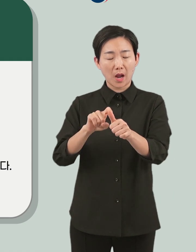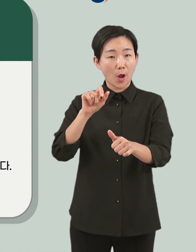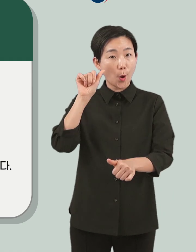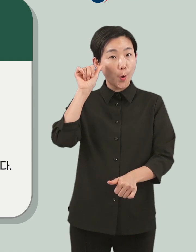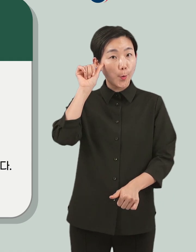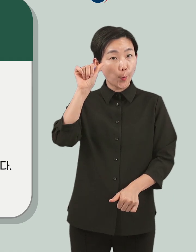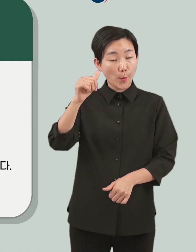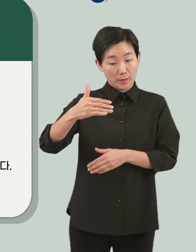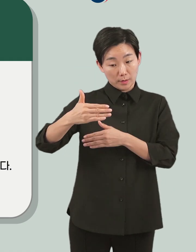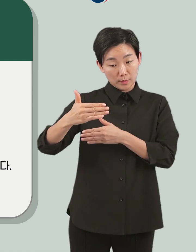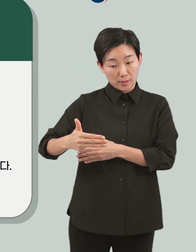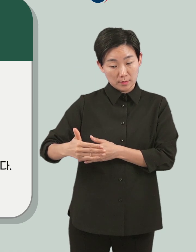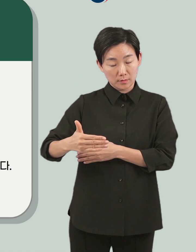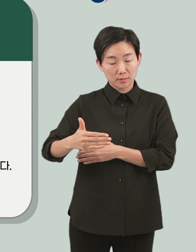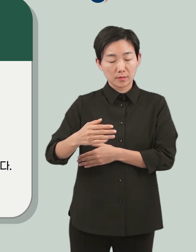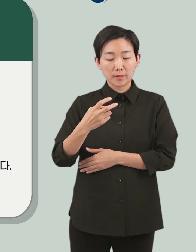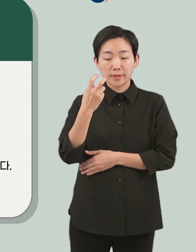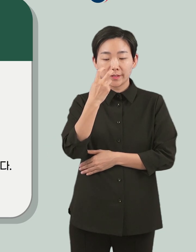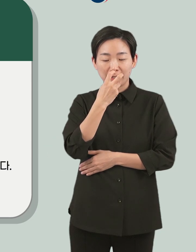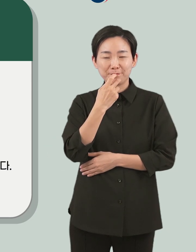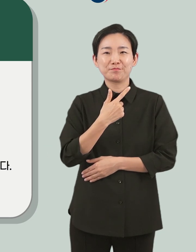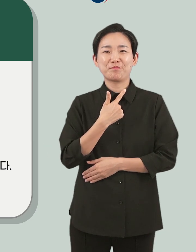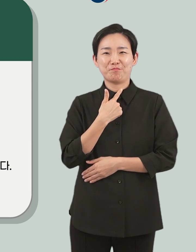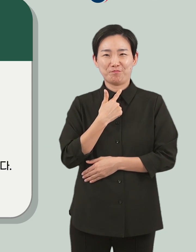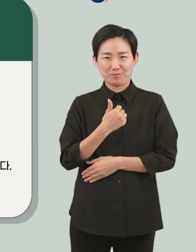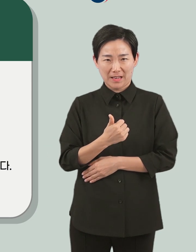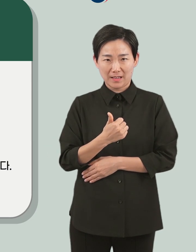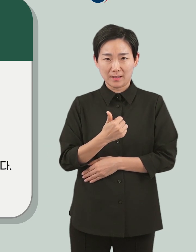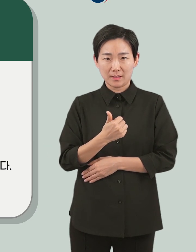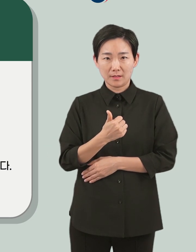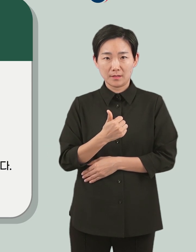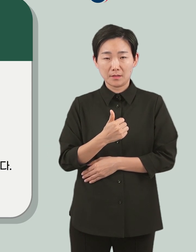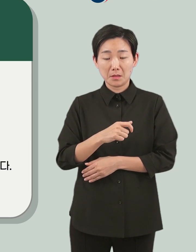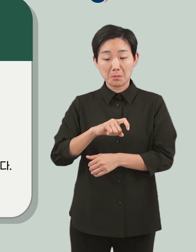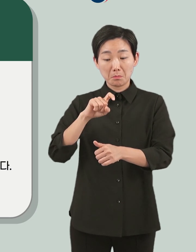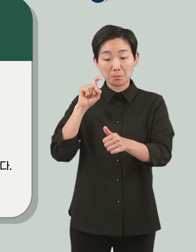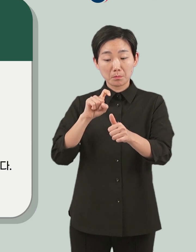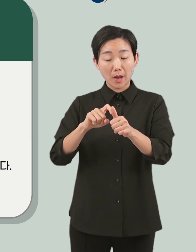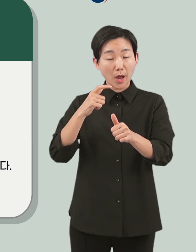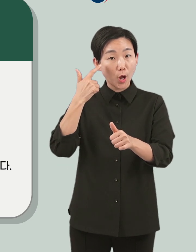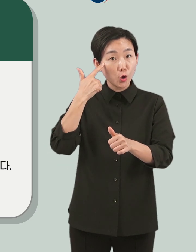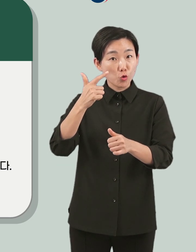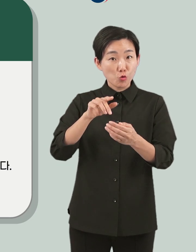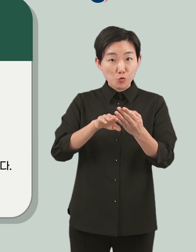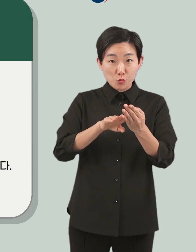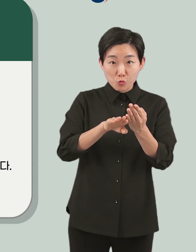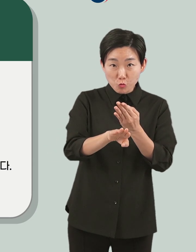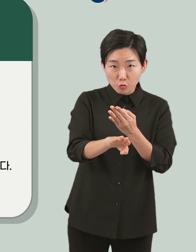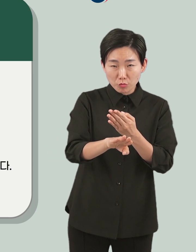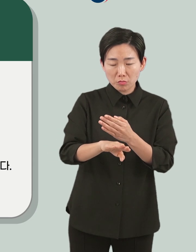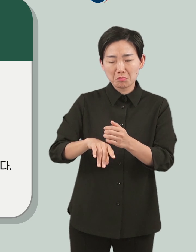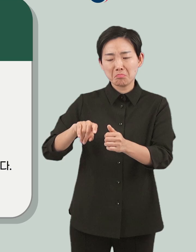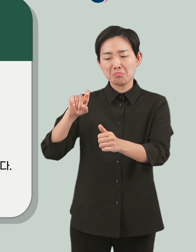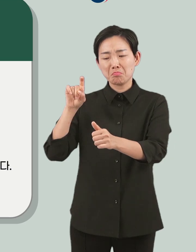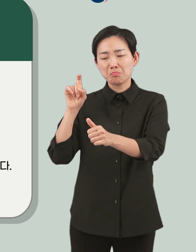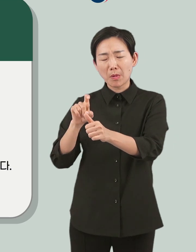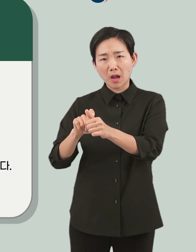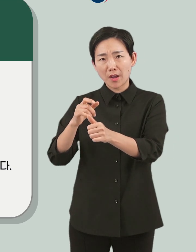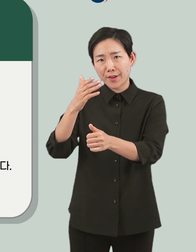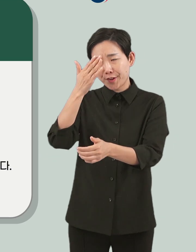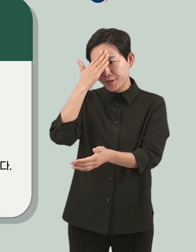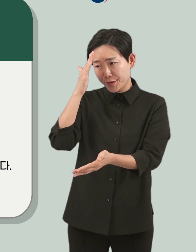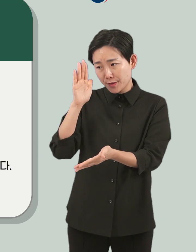5일 이내인 환자와 무증상자를 대상으로 평가되었으며 6일 이후 또는 무증상자의 경우 민감도가 낮을